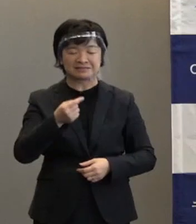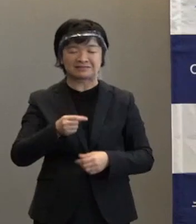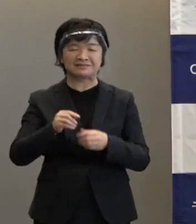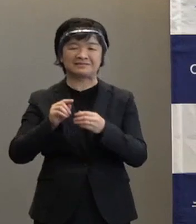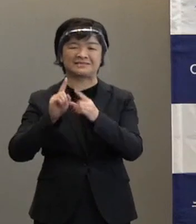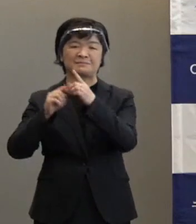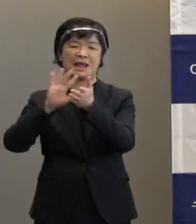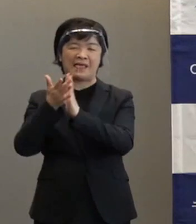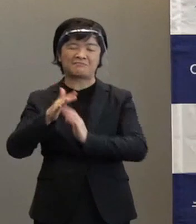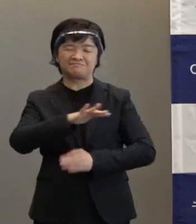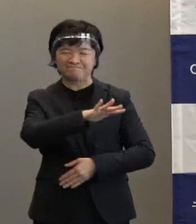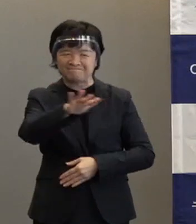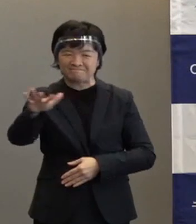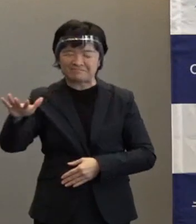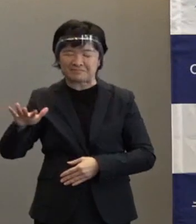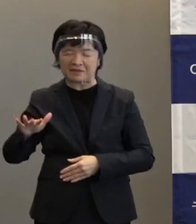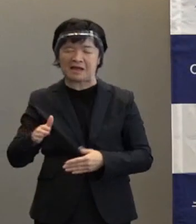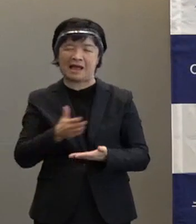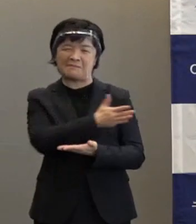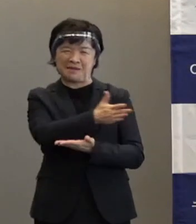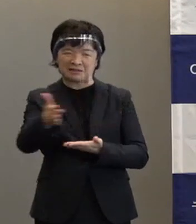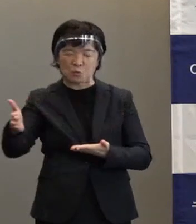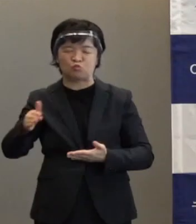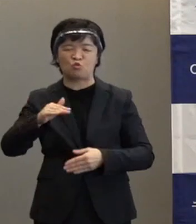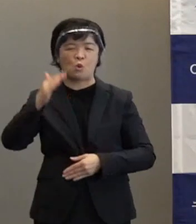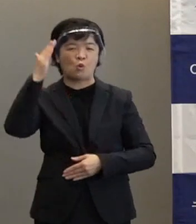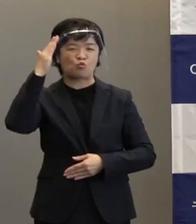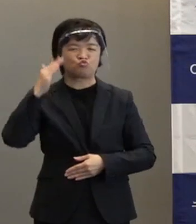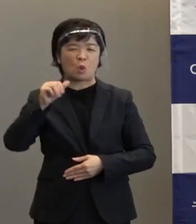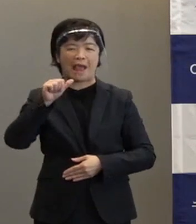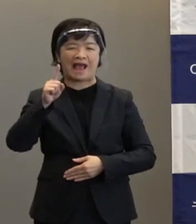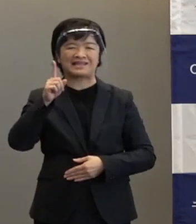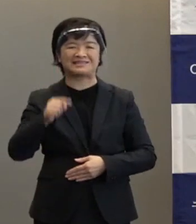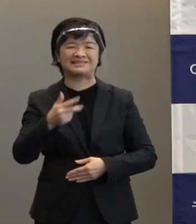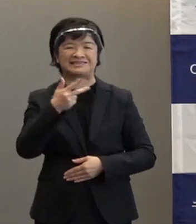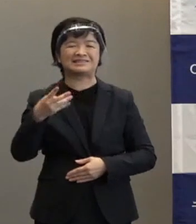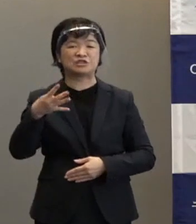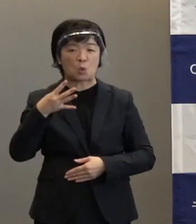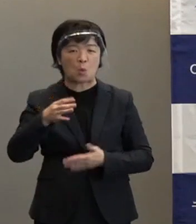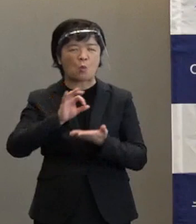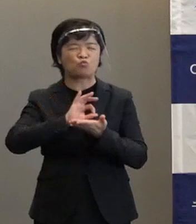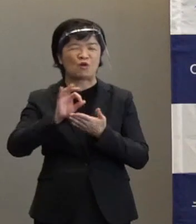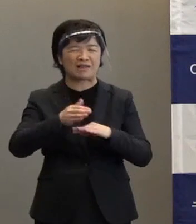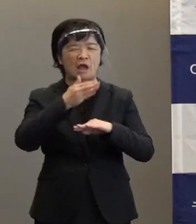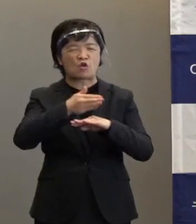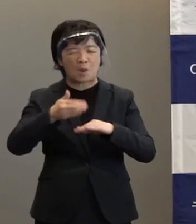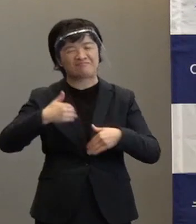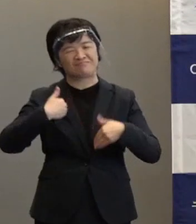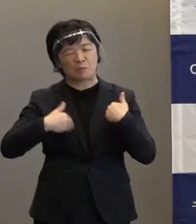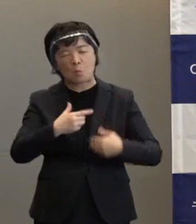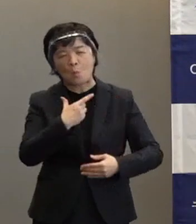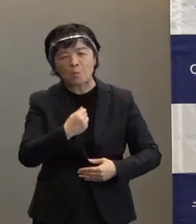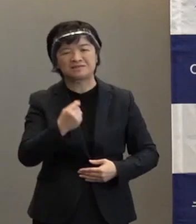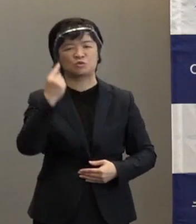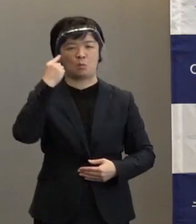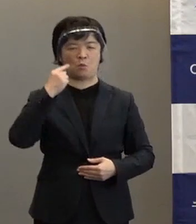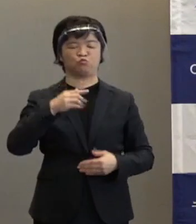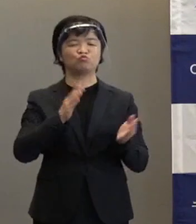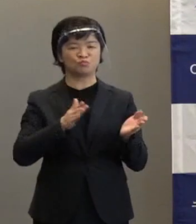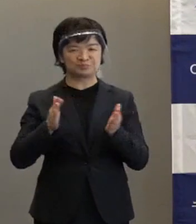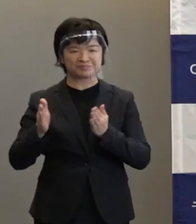に、改めて千葉ならではのこの黒アヒージョをですね、使って料理を楽しんでいただきたいというふうに思いますし、